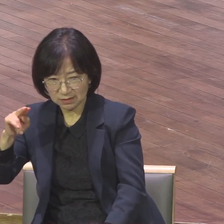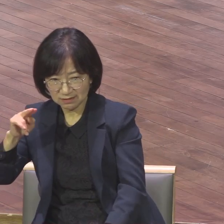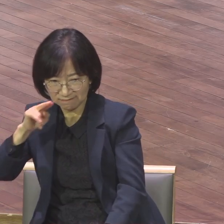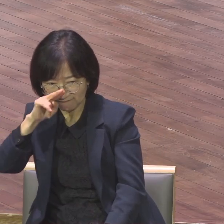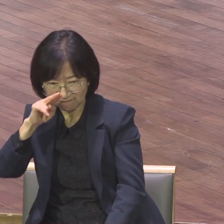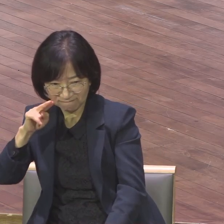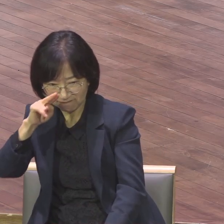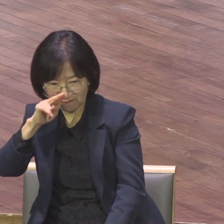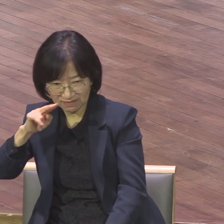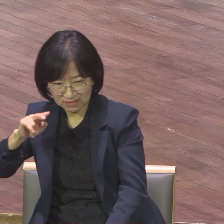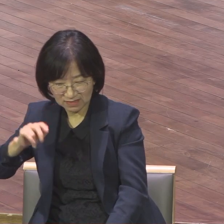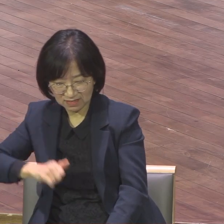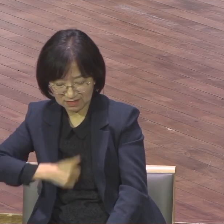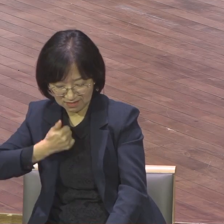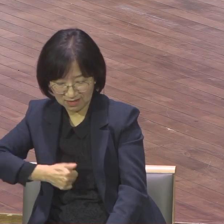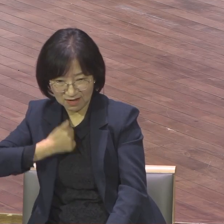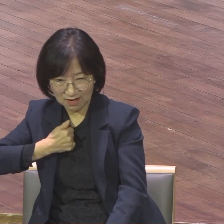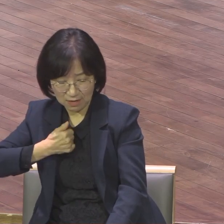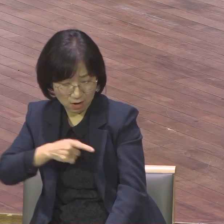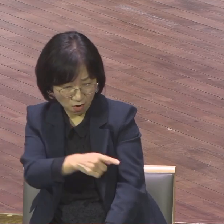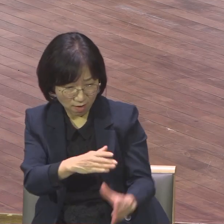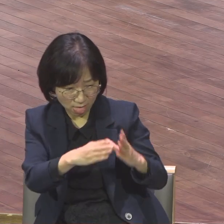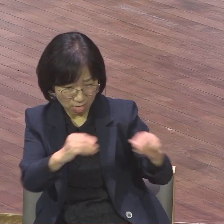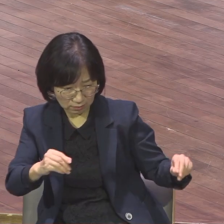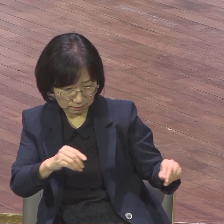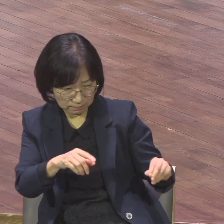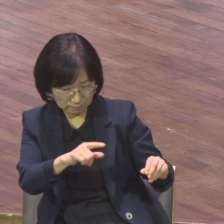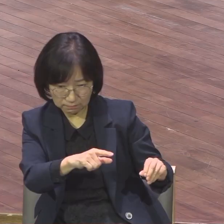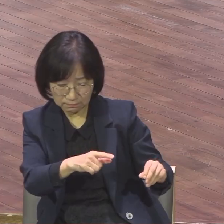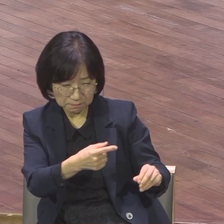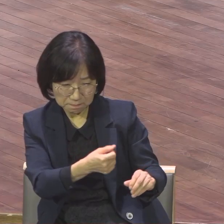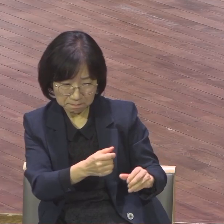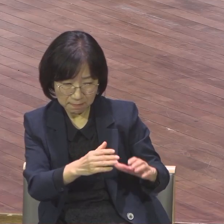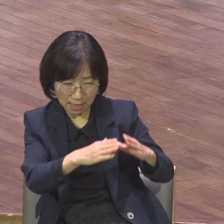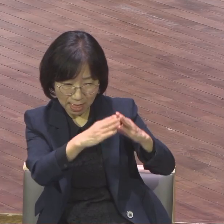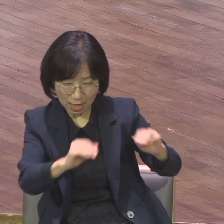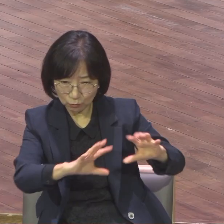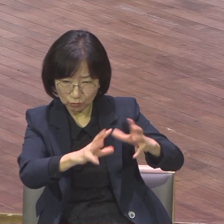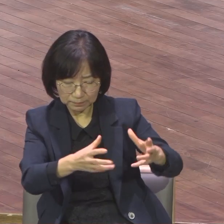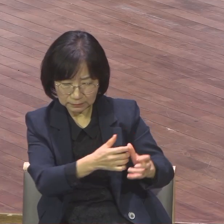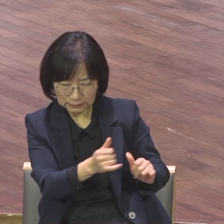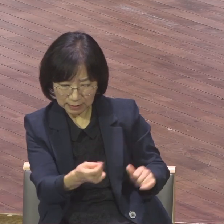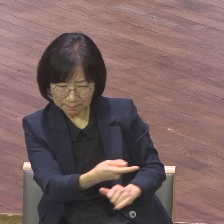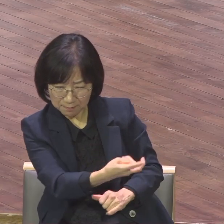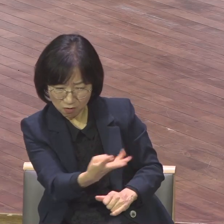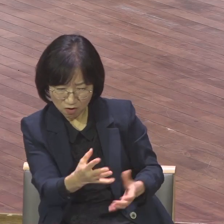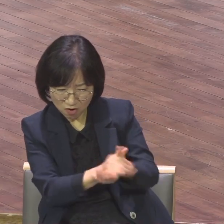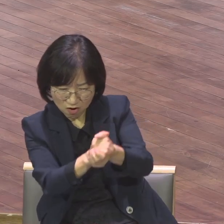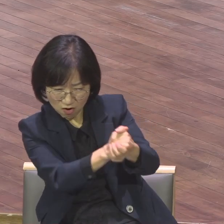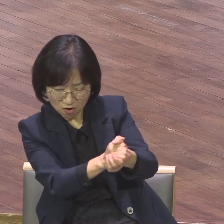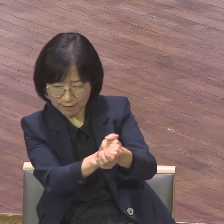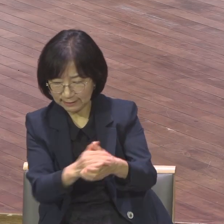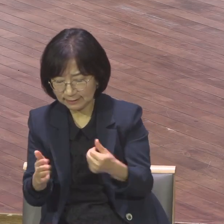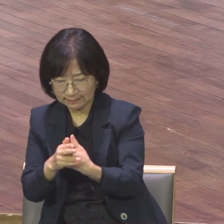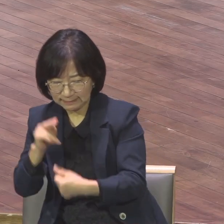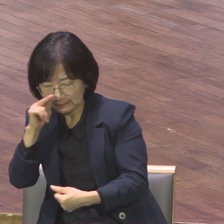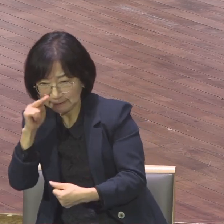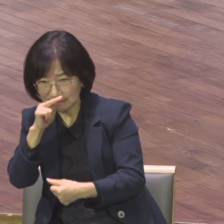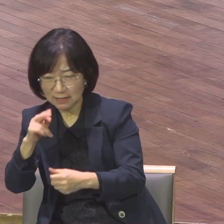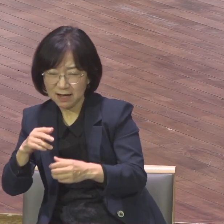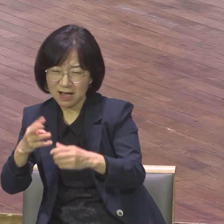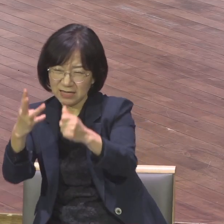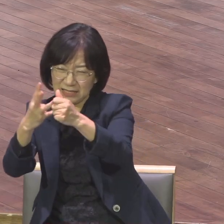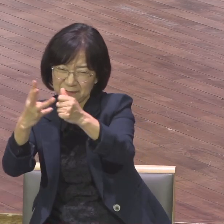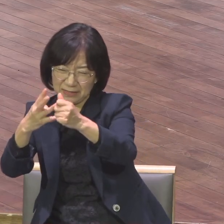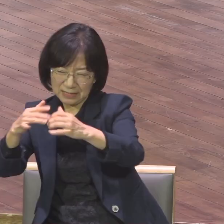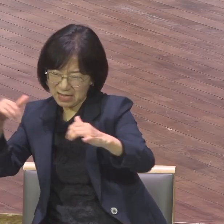친바벨론이 아니라 자꾸 친애굽 쪽으로 그렇게 정책을 바꾸고 가니까 바벨론이 또 제3차 공격을